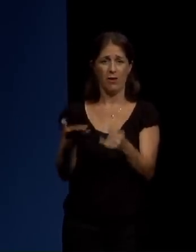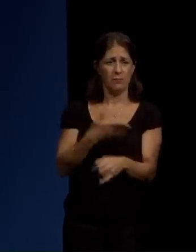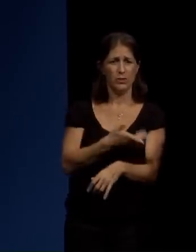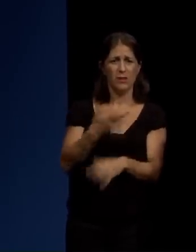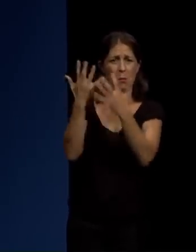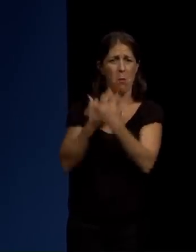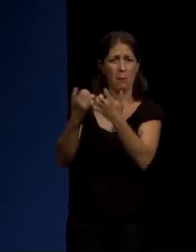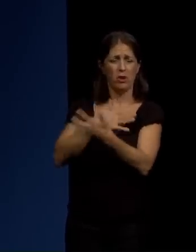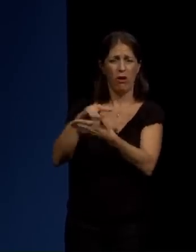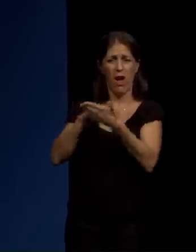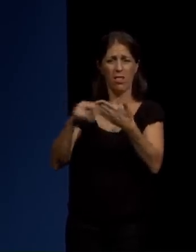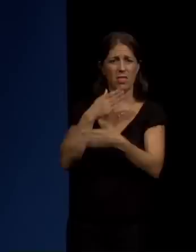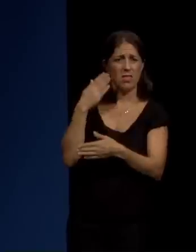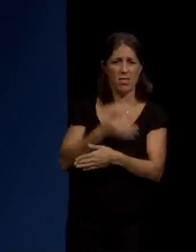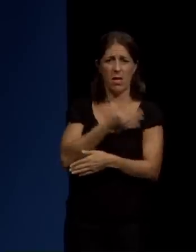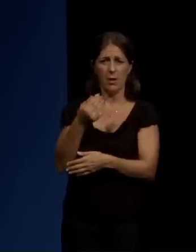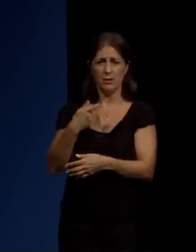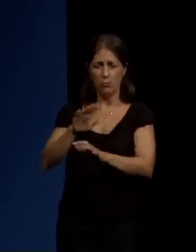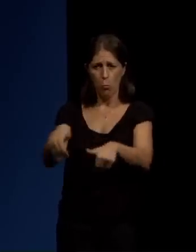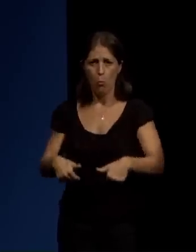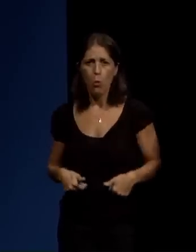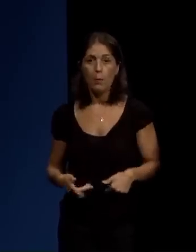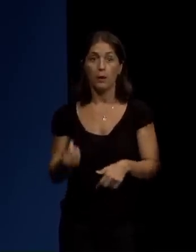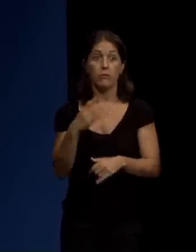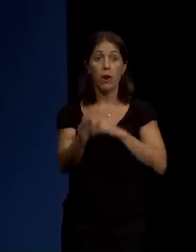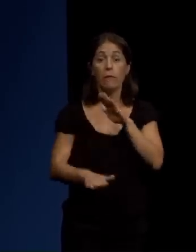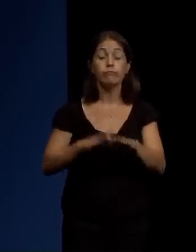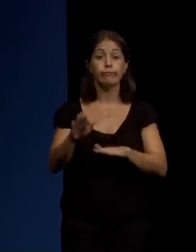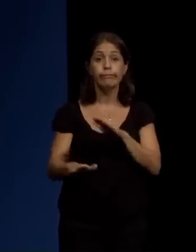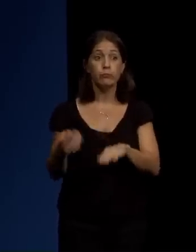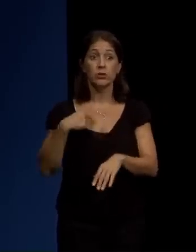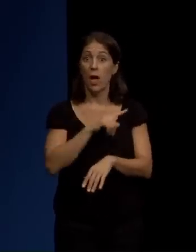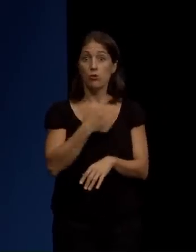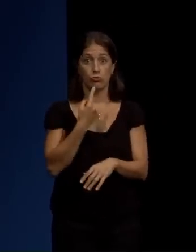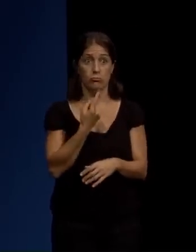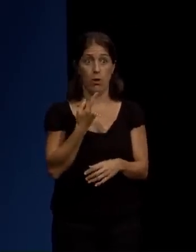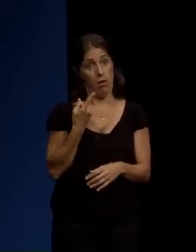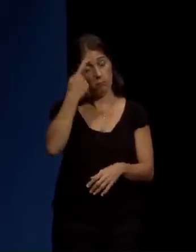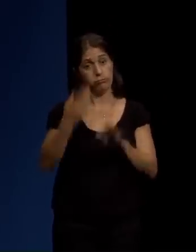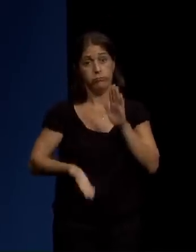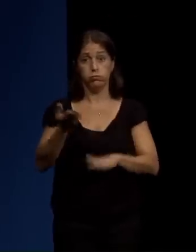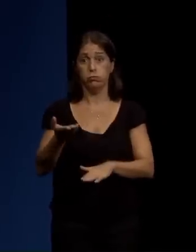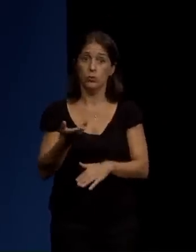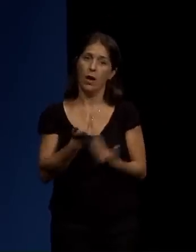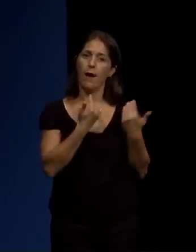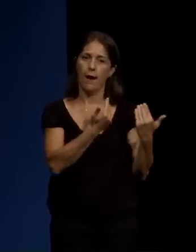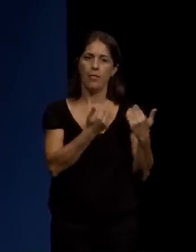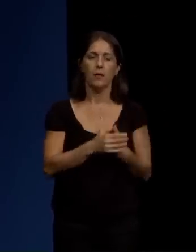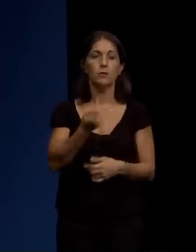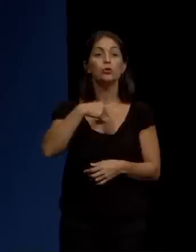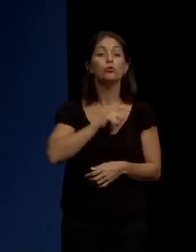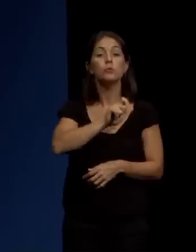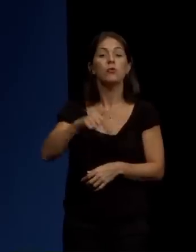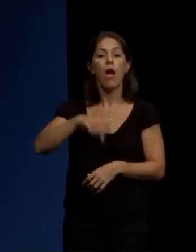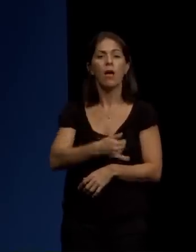no Parlamento de Galicia. Sen os vos pasos decididos, moitas hoxe non estaríamos aquí. As persoas que estamos hoxe aquí, dende logo,